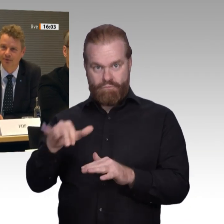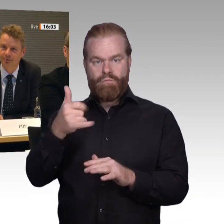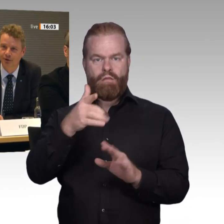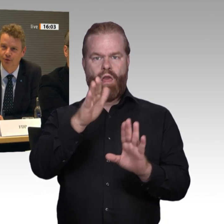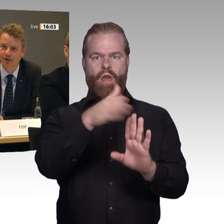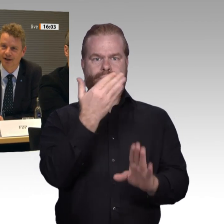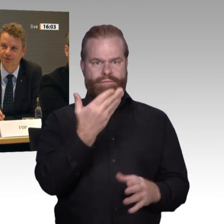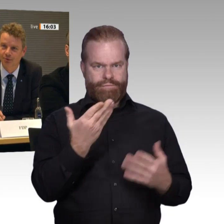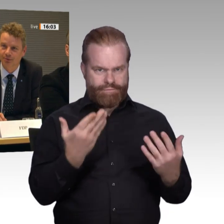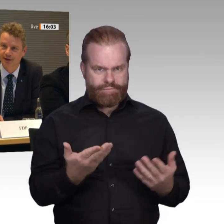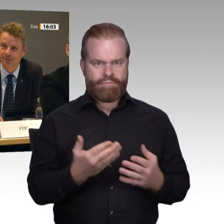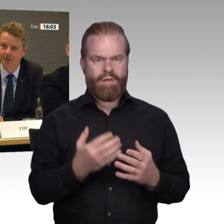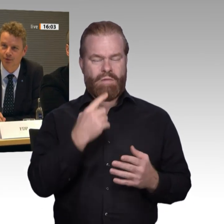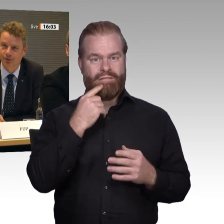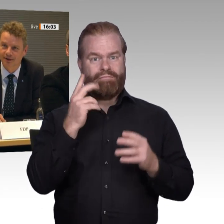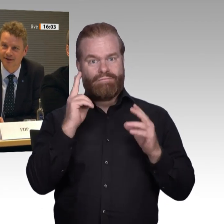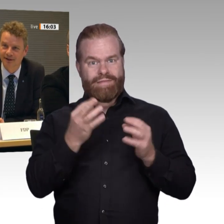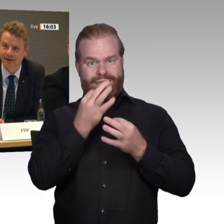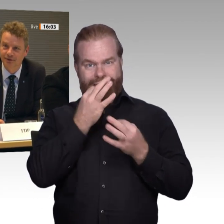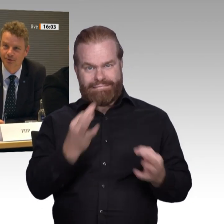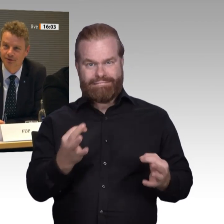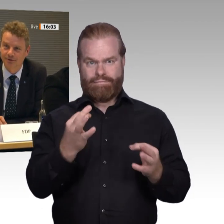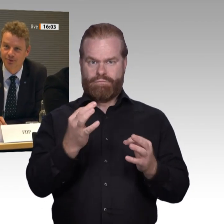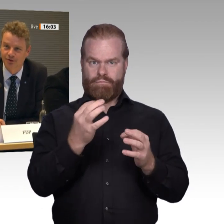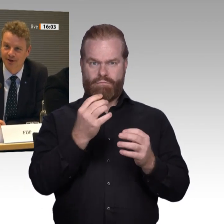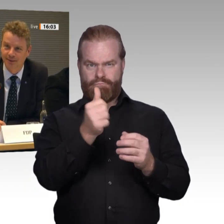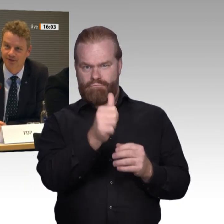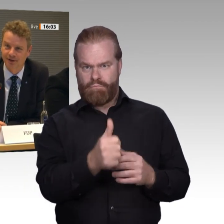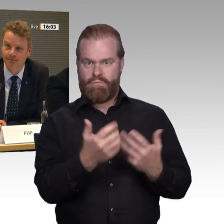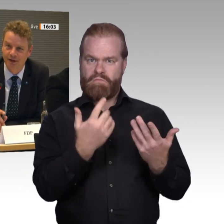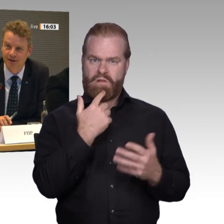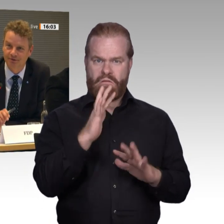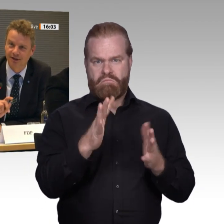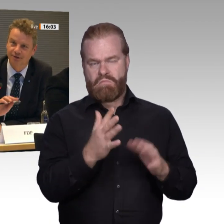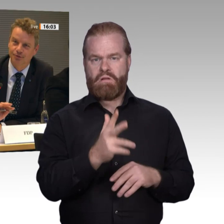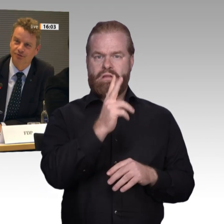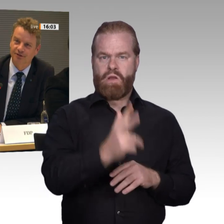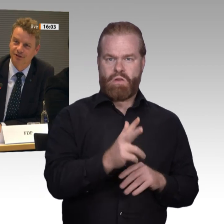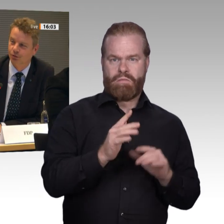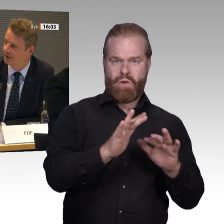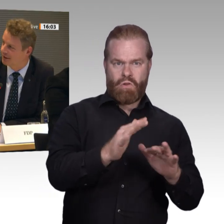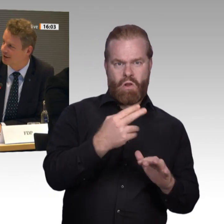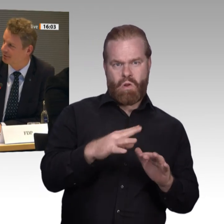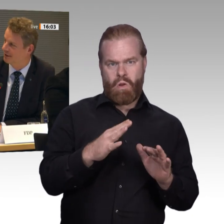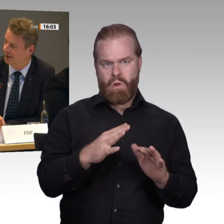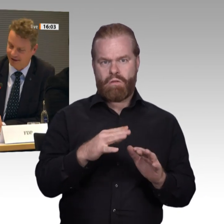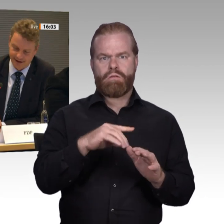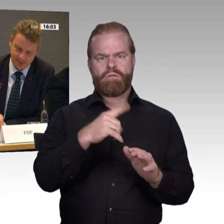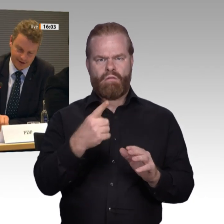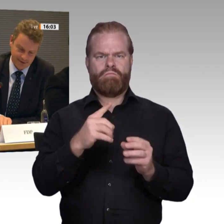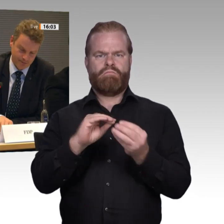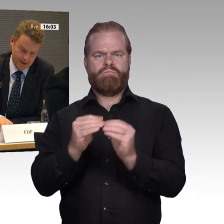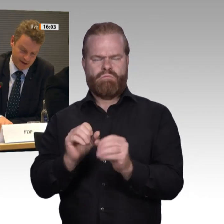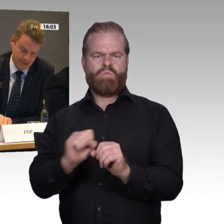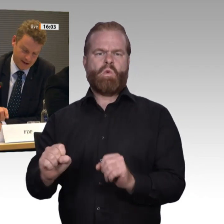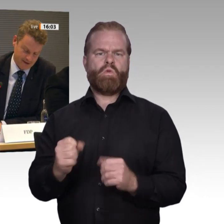nur 70 Millionen. Davon muss man abziehen Bürokratieentlastung, davon muss man abziehen die Effekte durch Verschiebung innerhalb der